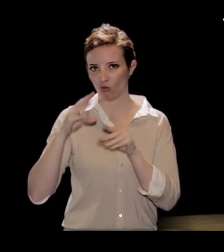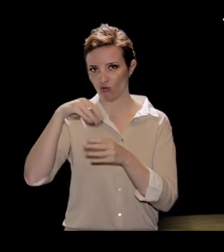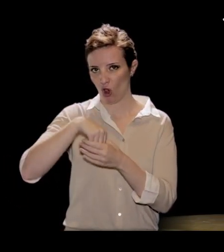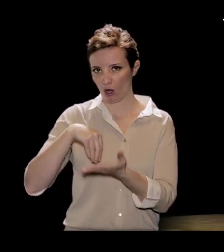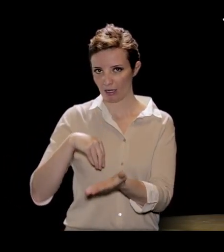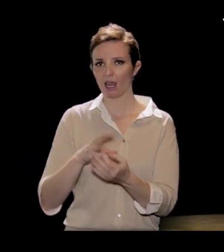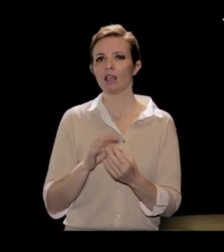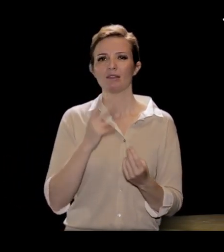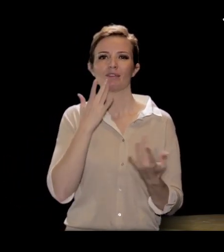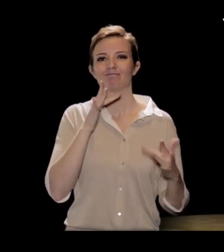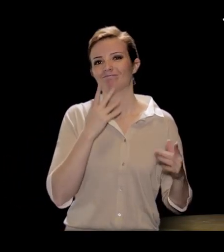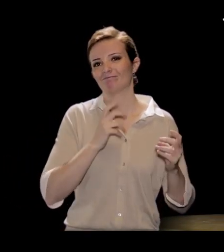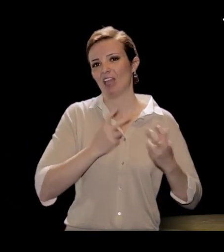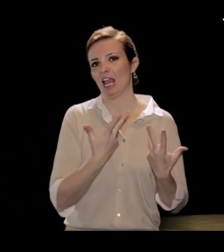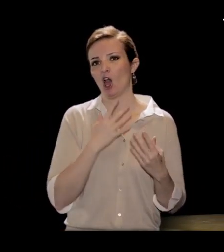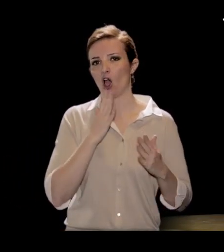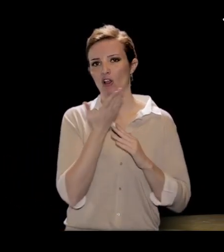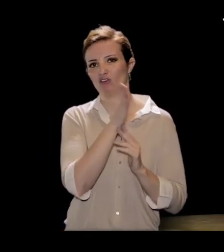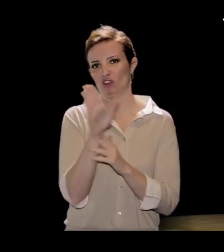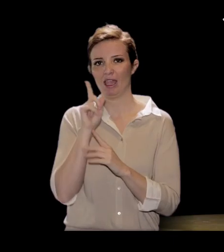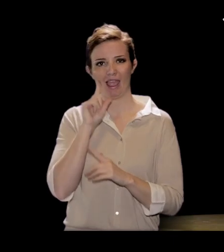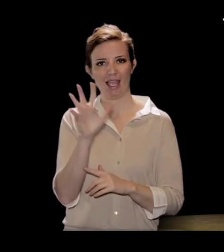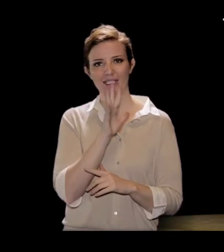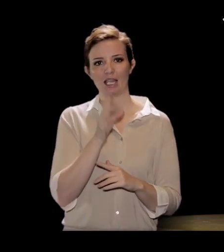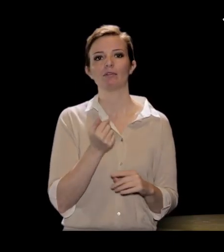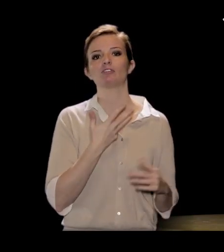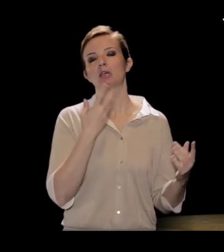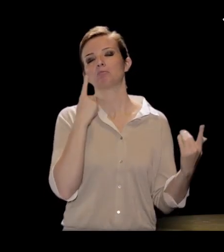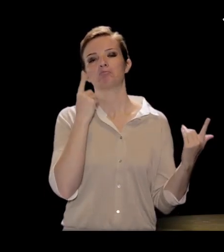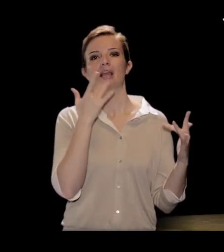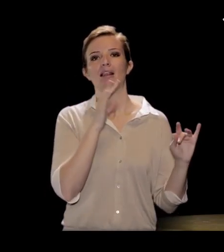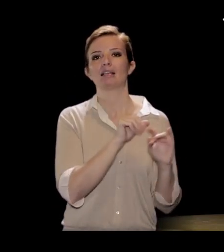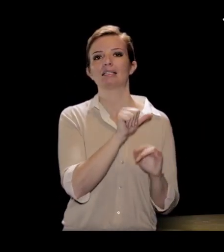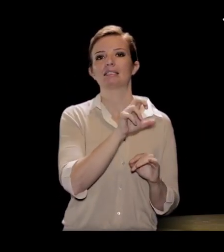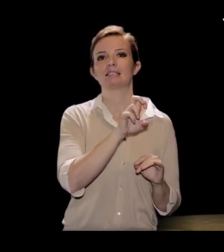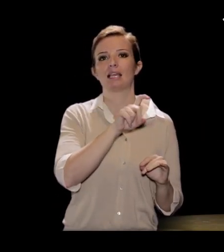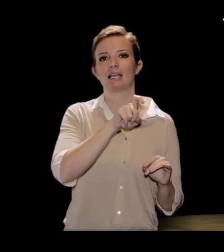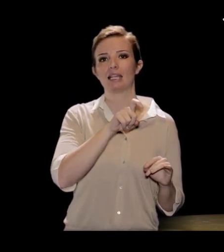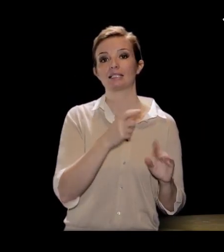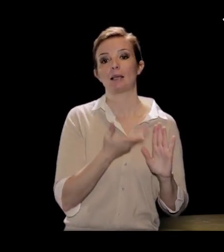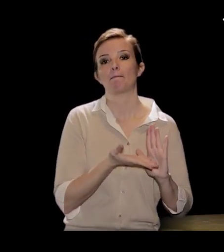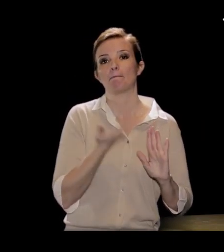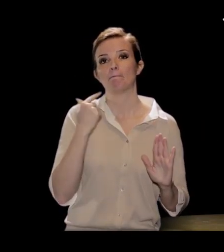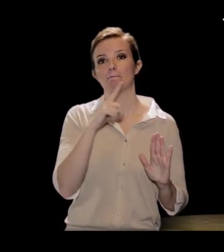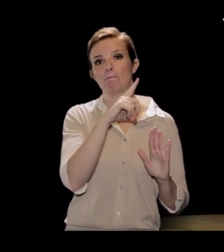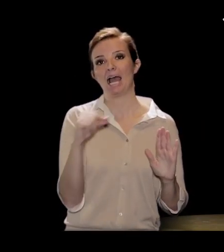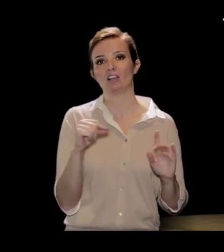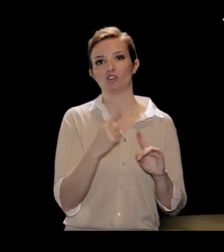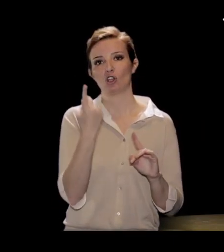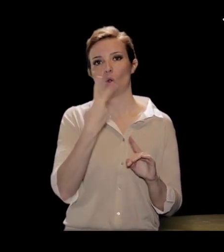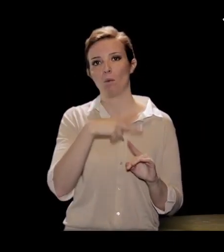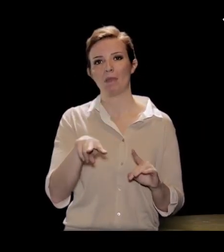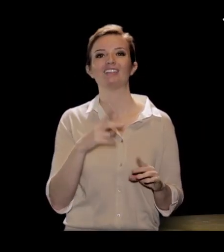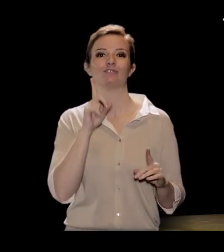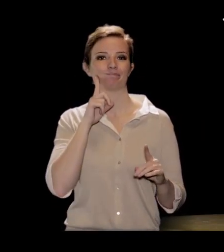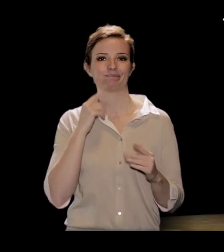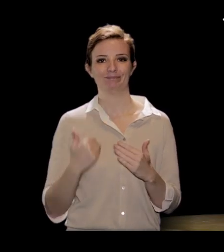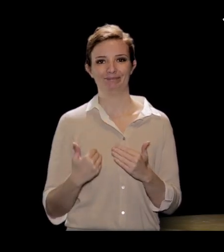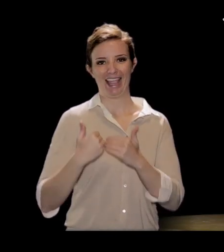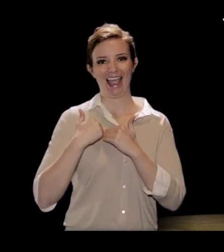esempi, se abbiamo ad esempio una disequazione goniometrica alimentare del tipo sen x maggiore di un mezzo, aiutandoci con il nostro